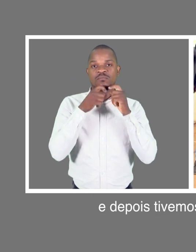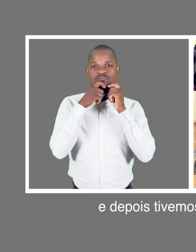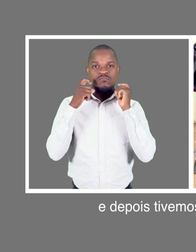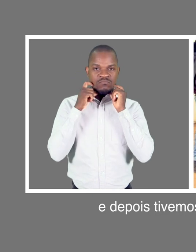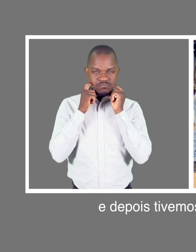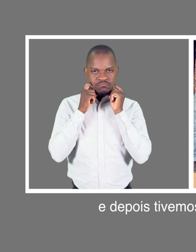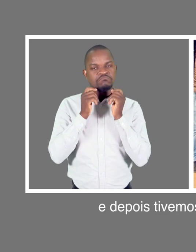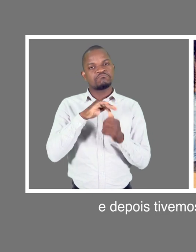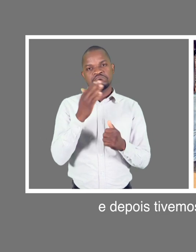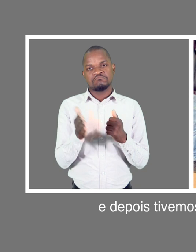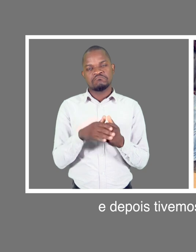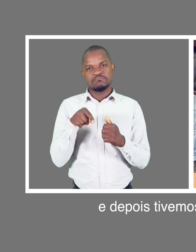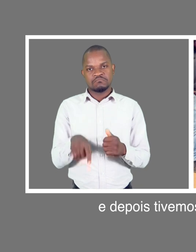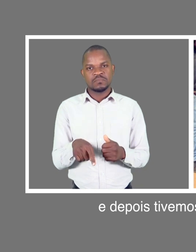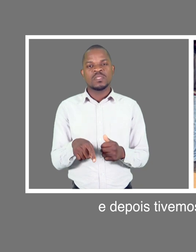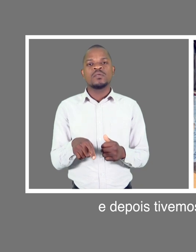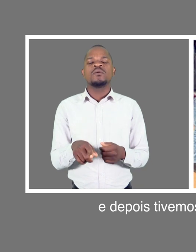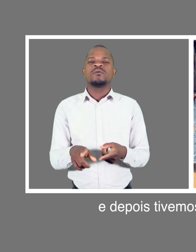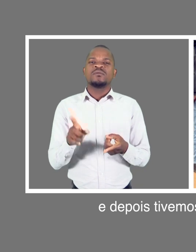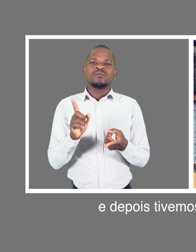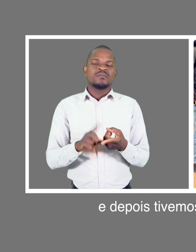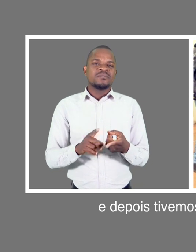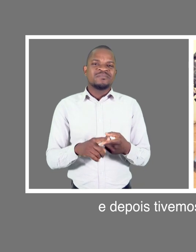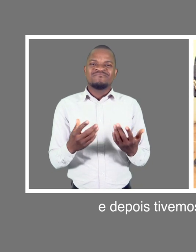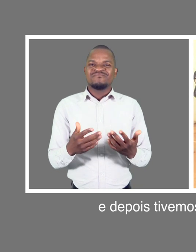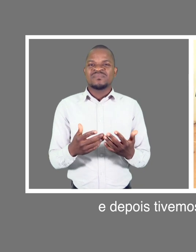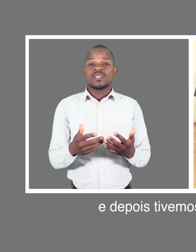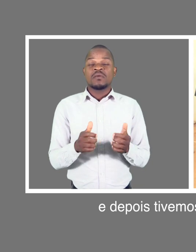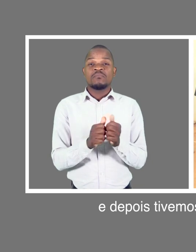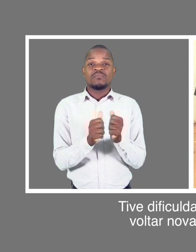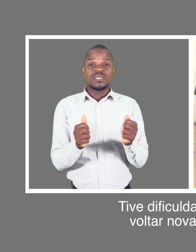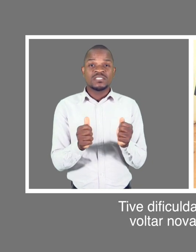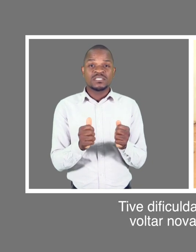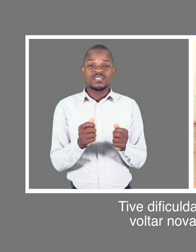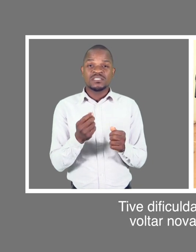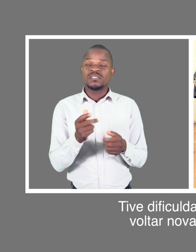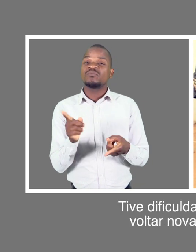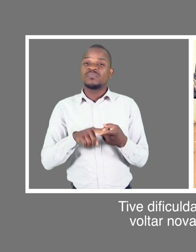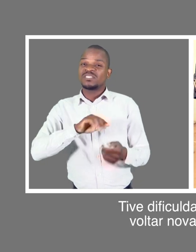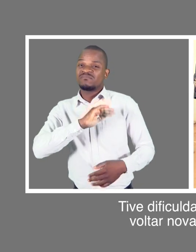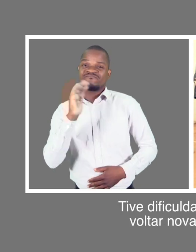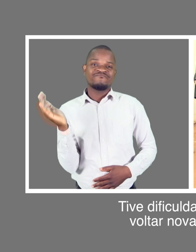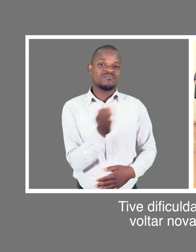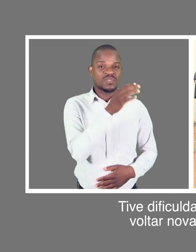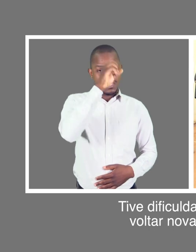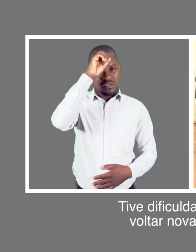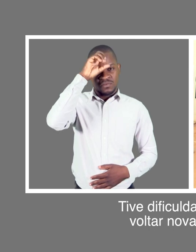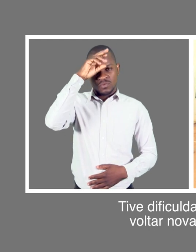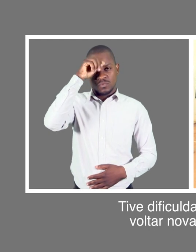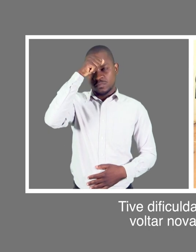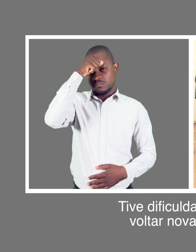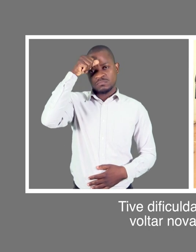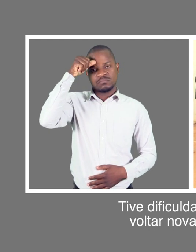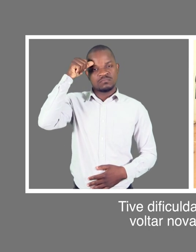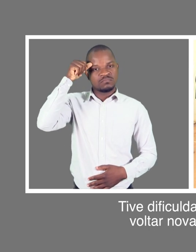Então, daí não tinha como mesmo, voltamos para cá. Então, já dinheiro para voltar para a África do Sul, para eu